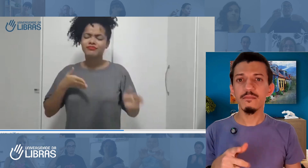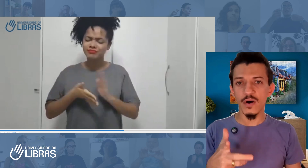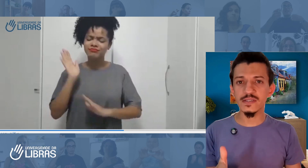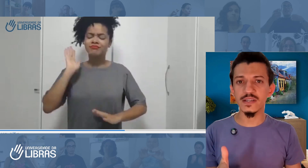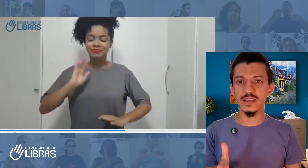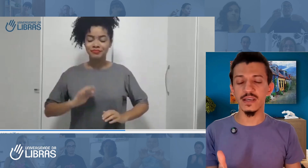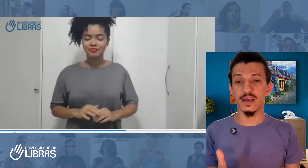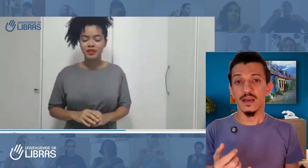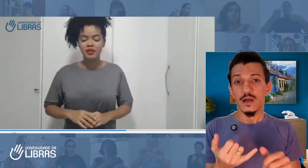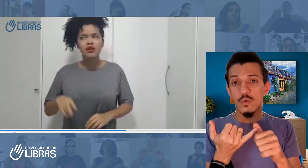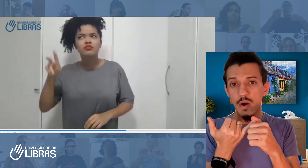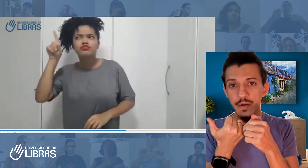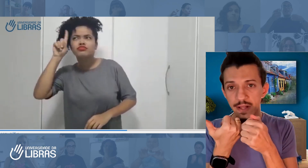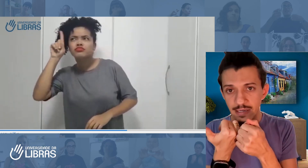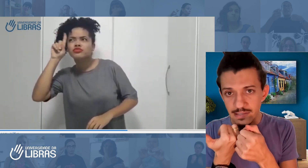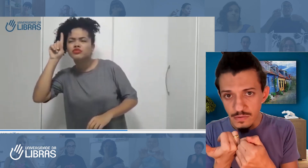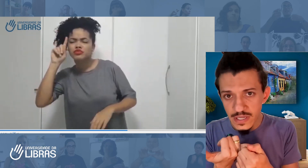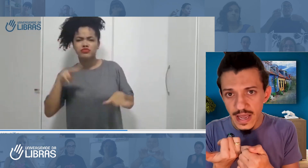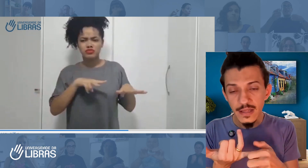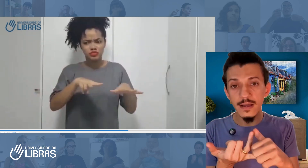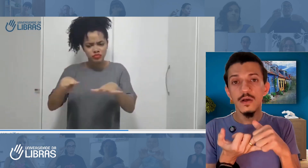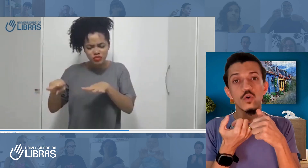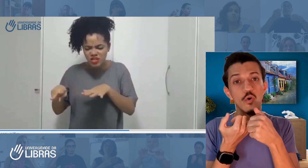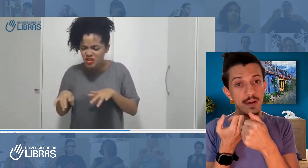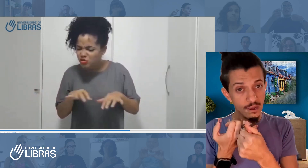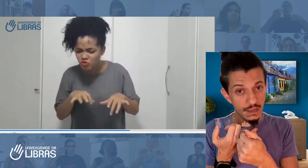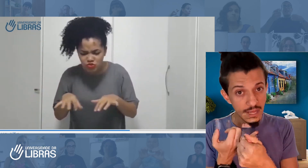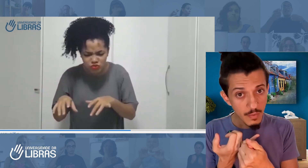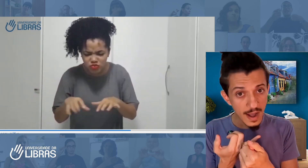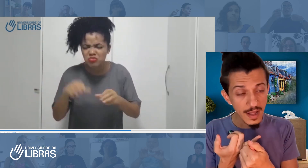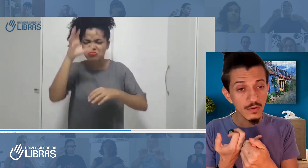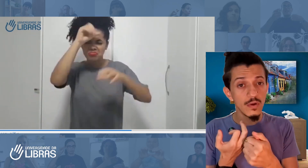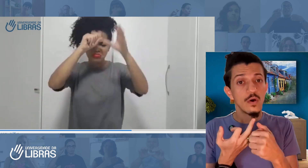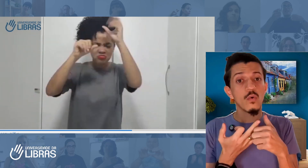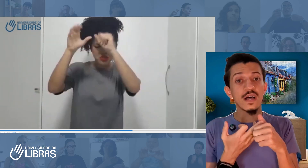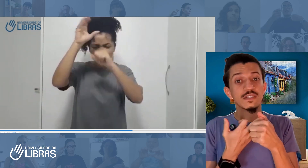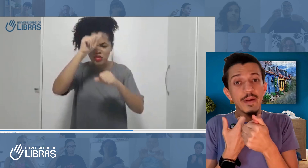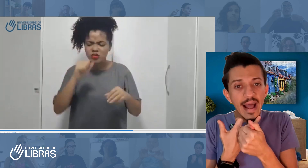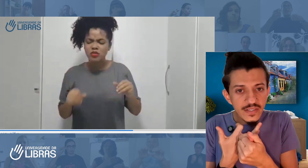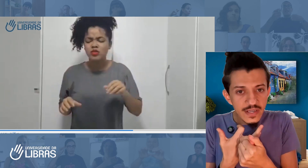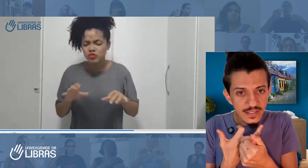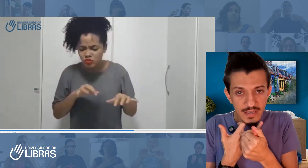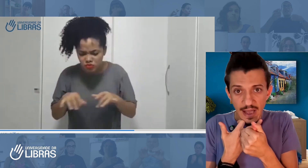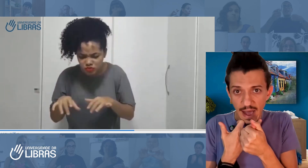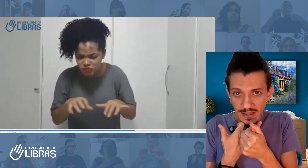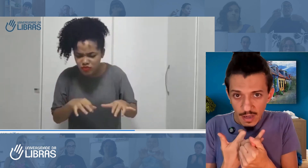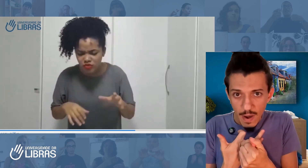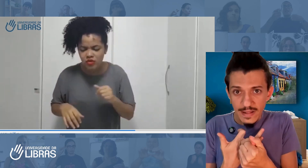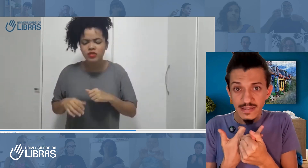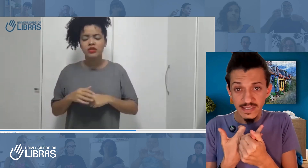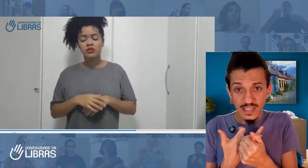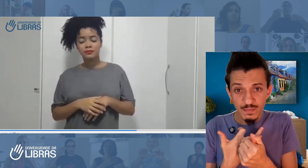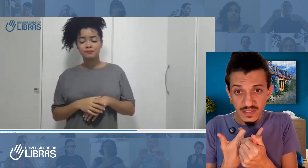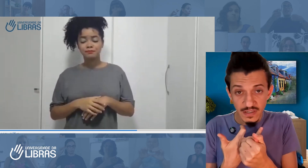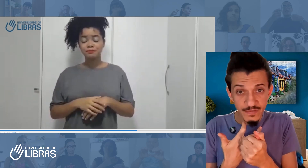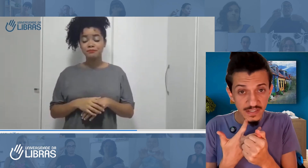mostra que, com a orientação certa, com o material adequado, com as práticas adequadas e específicas,